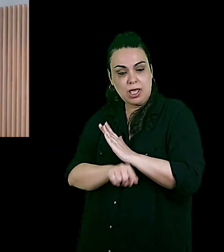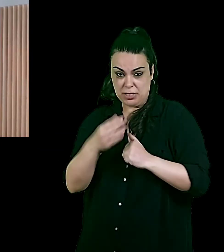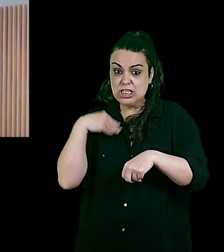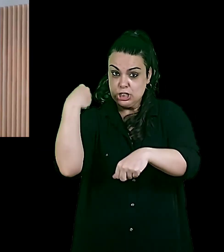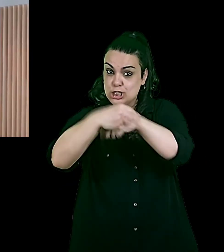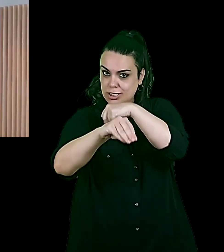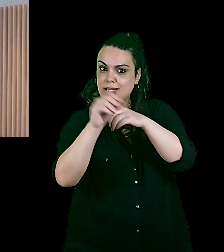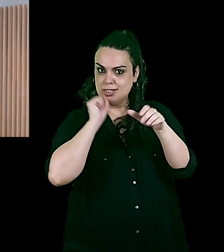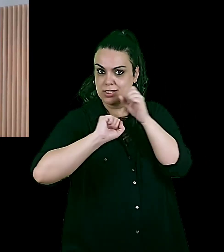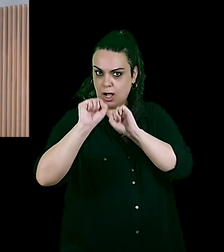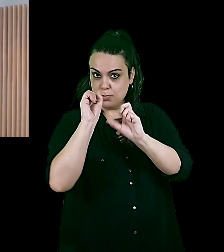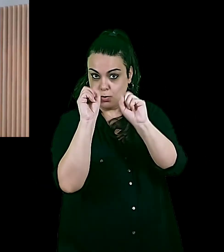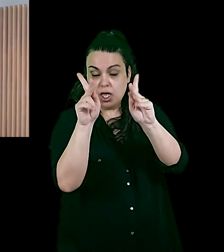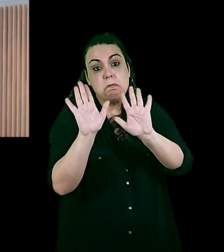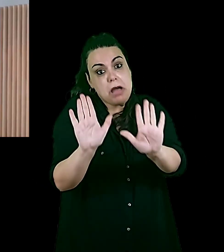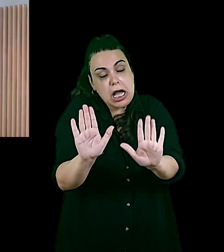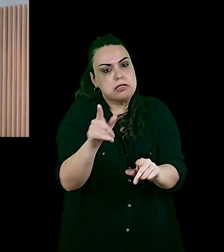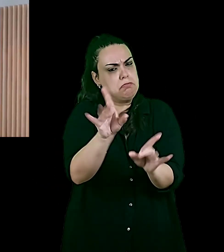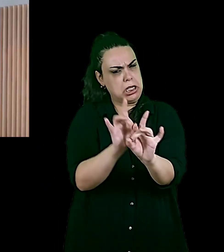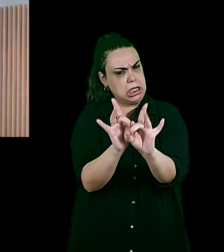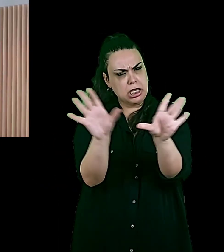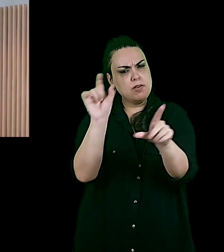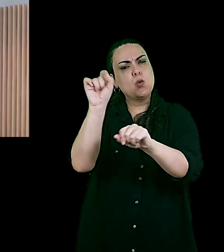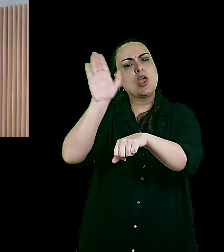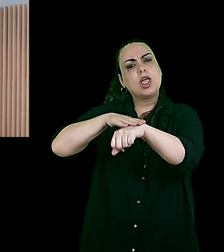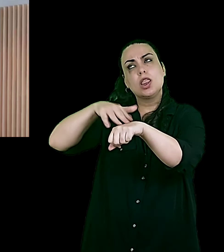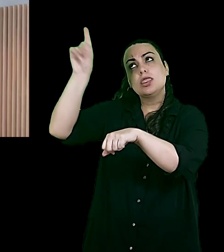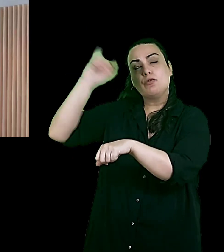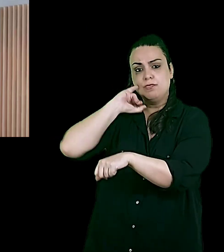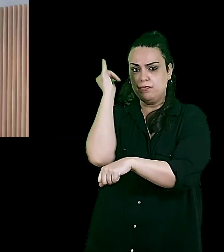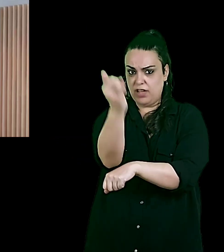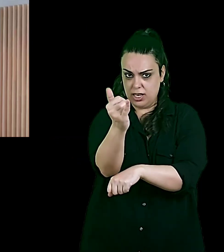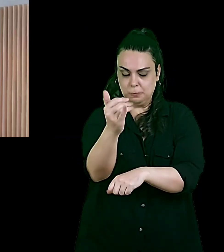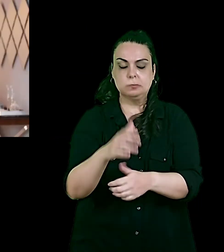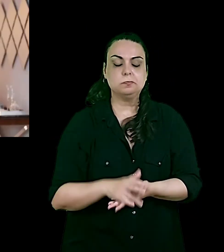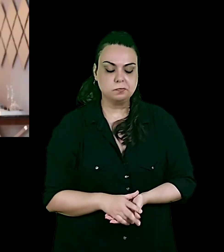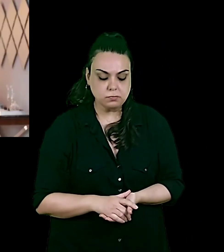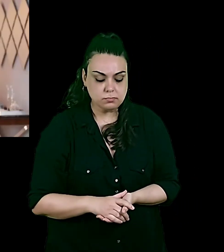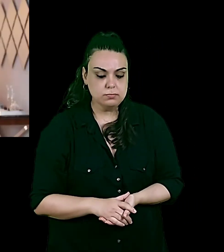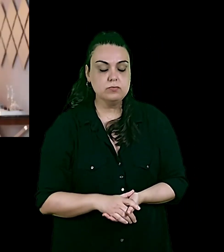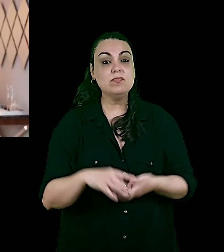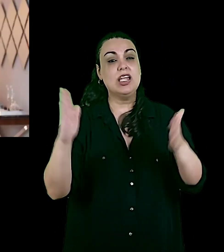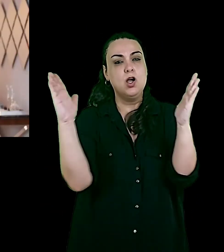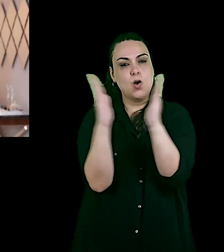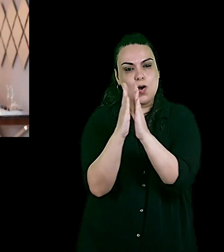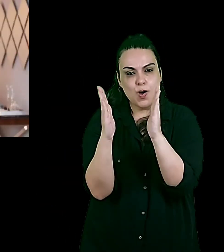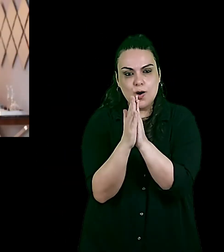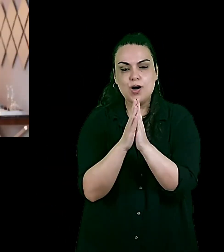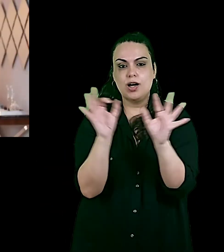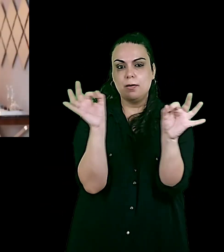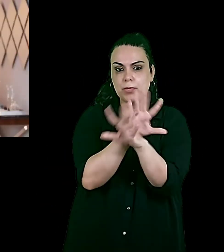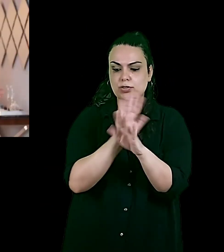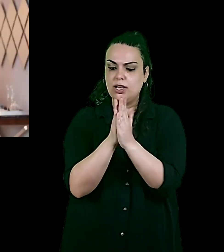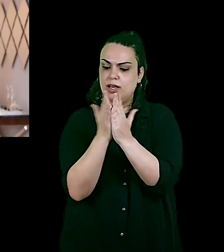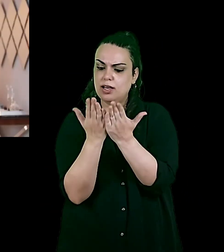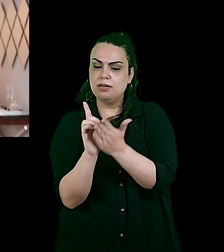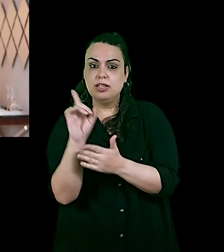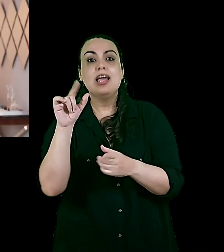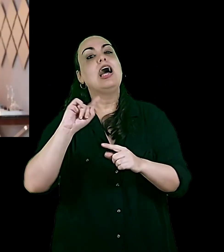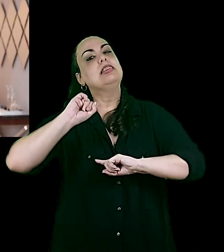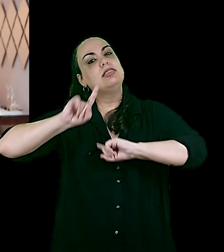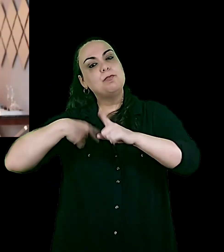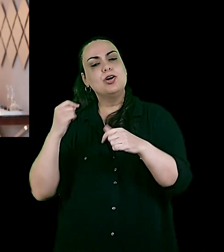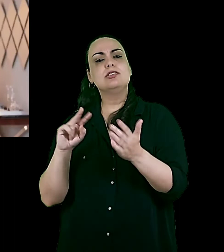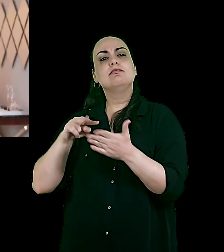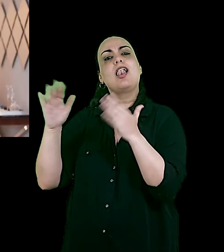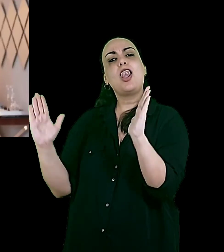inspiradora. Fica a minha dica. Porém, pode ficar também naquilo que o Senhor te direcionar. Depois do período da oração e da leitura da palavra, eu levanto.